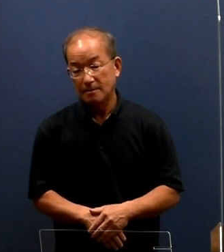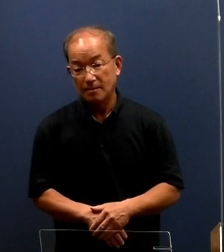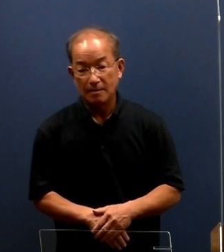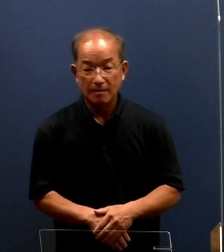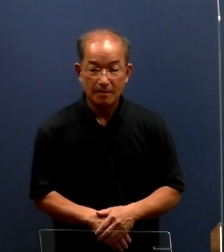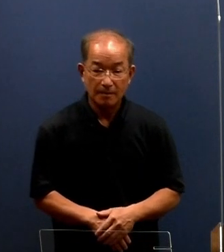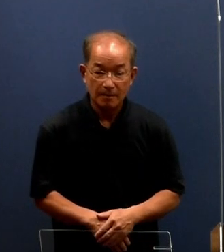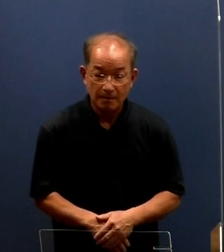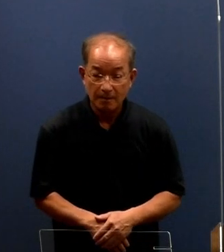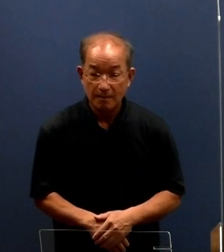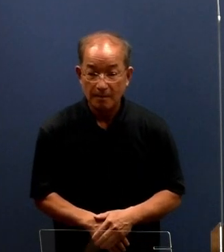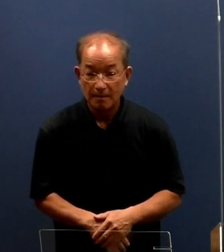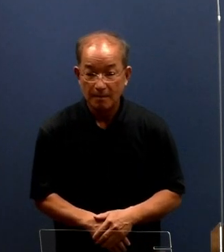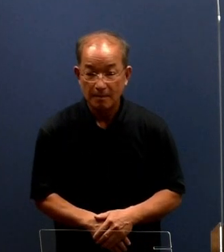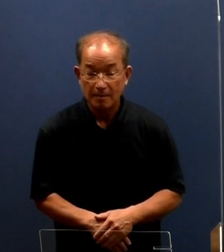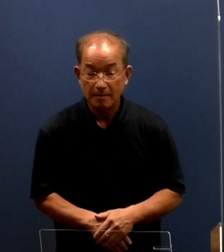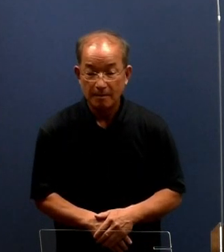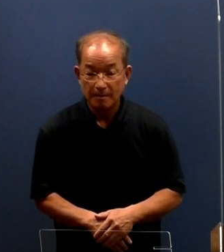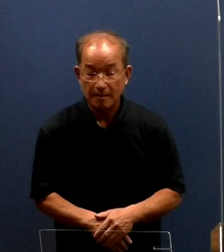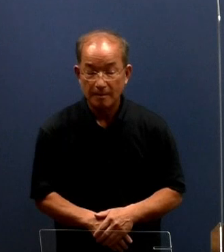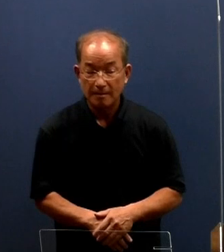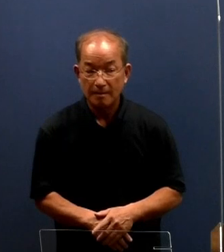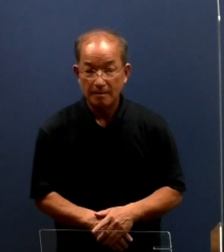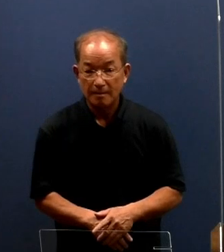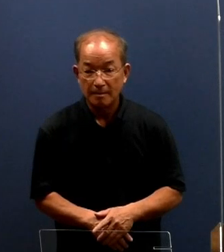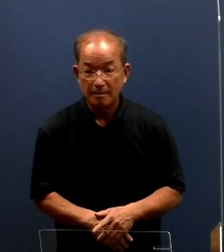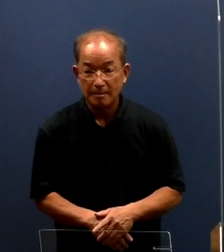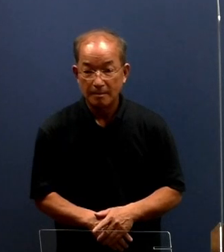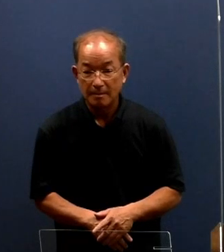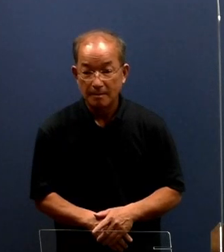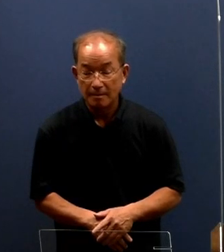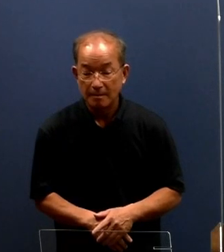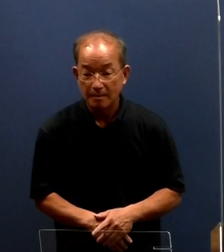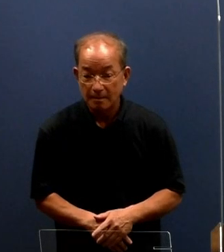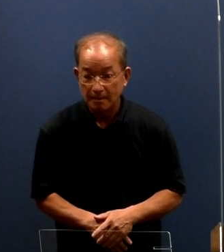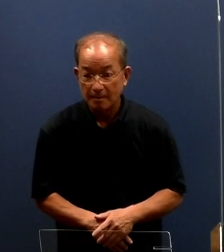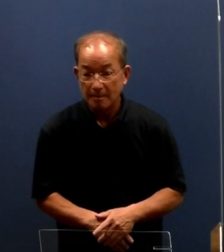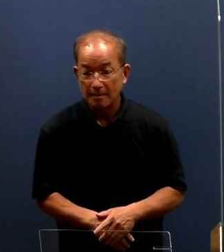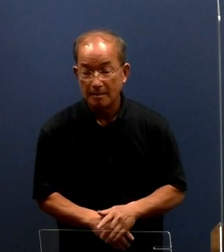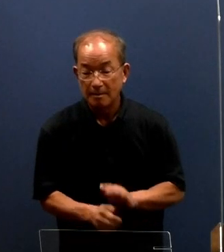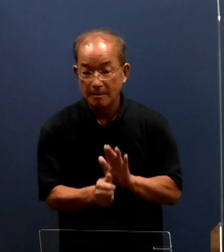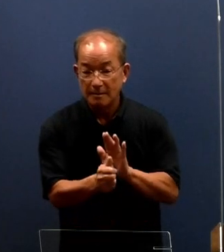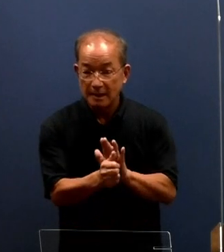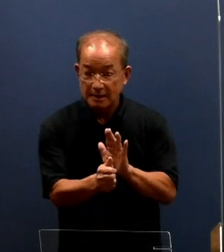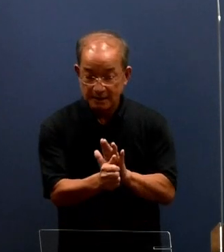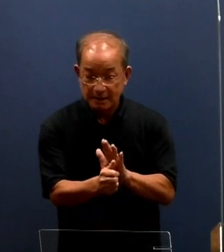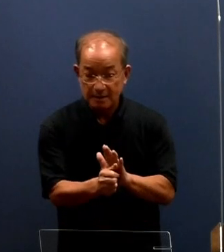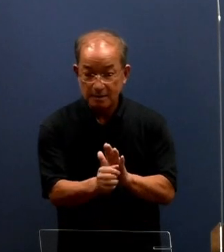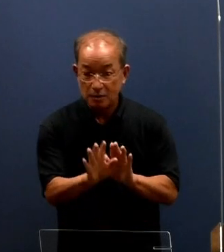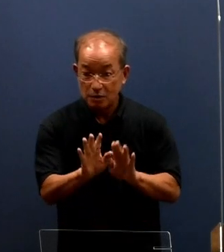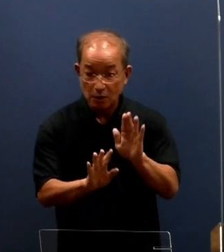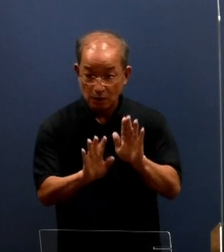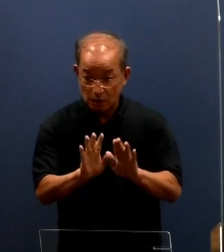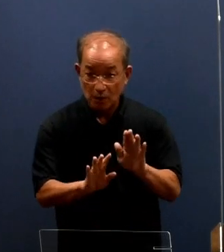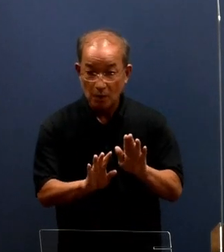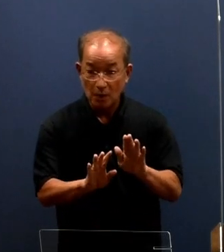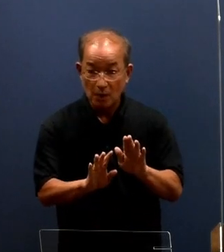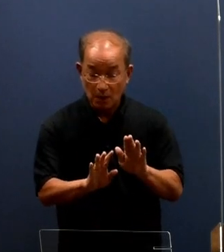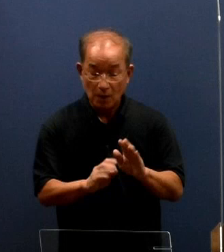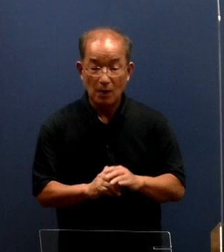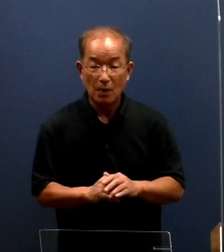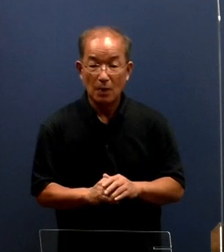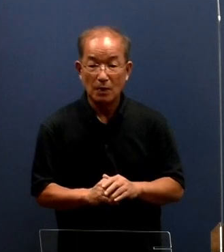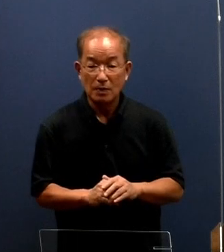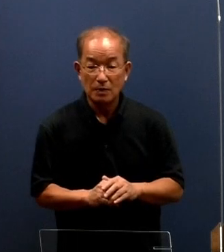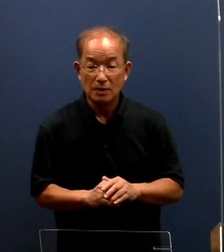自宅療養者の、生活支援の関係で、破損に遅れが生じているということで、食料品、トイレットペーパー